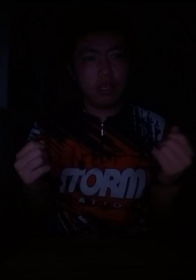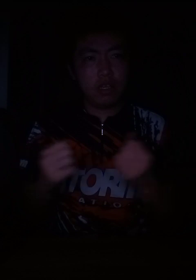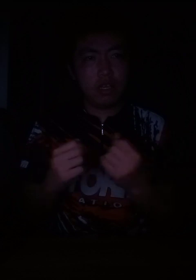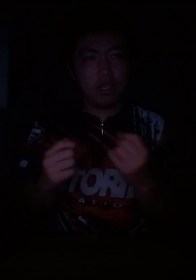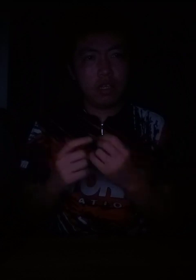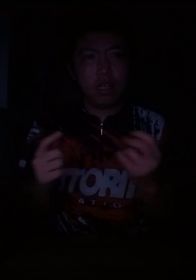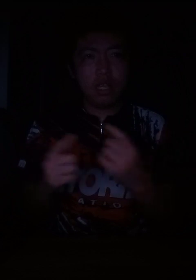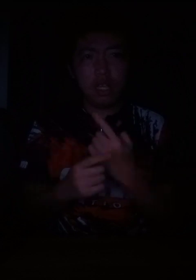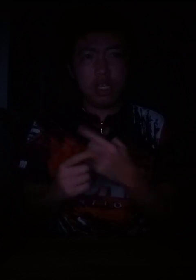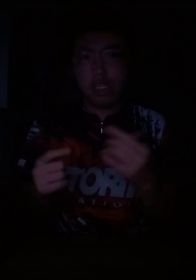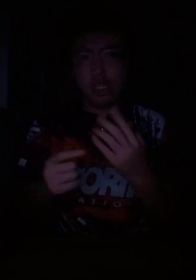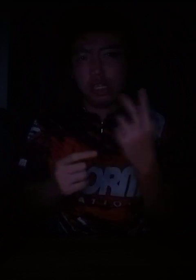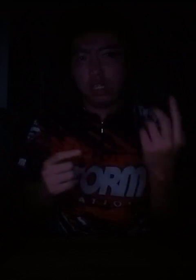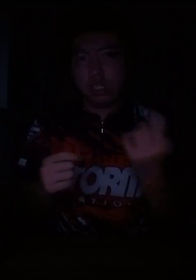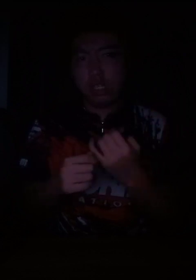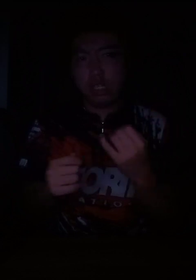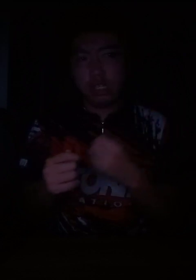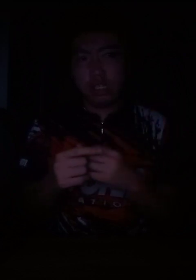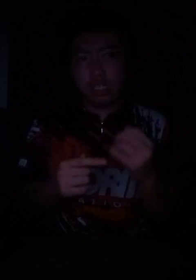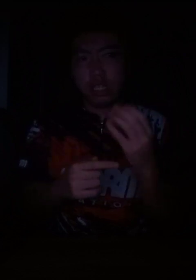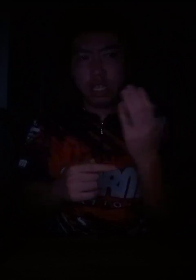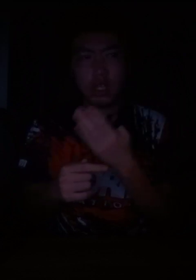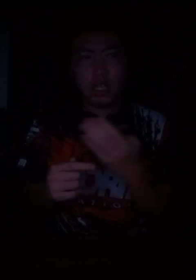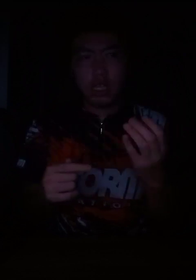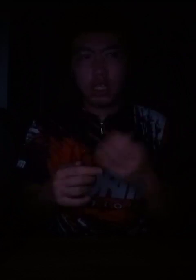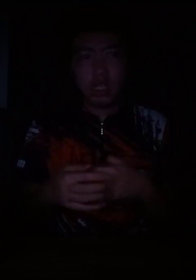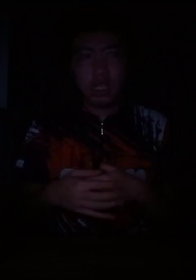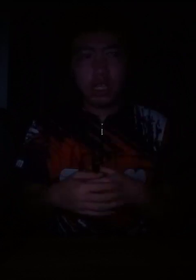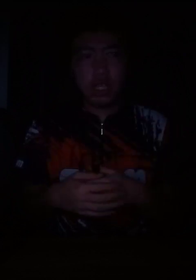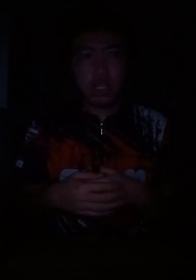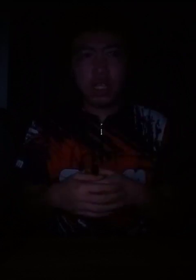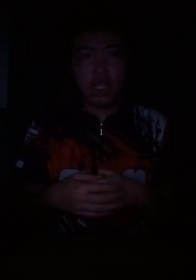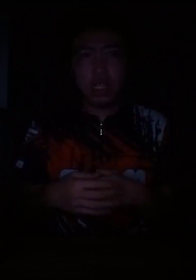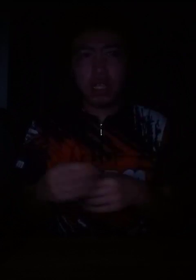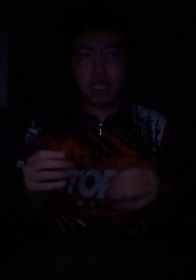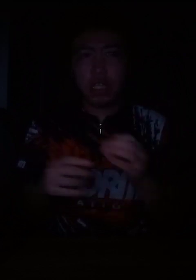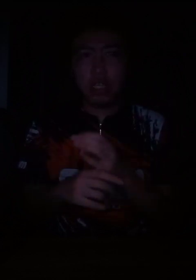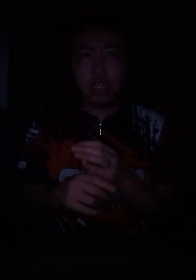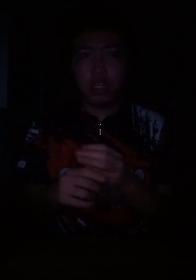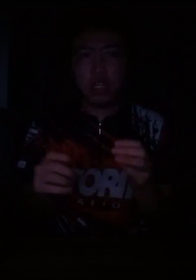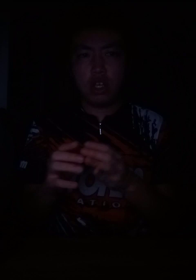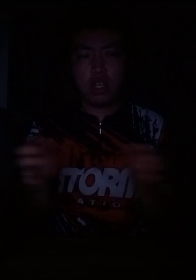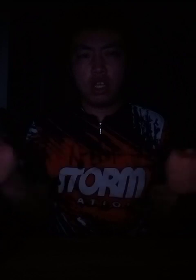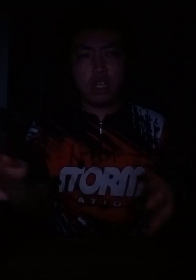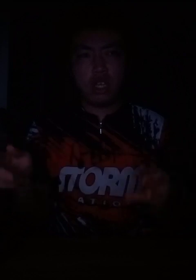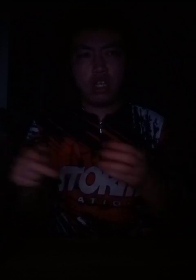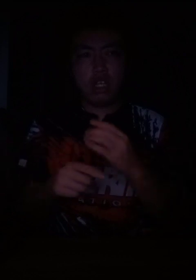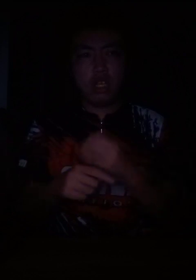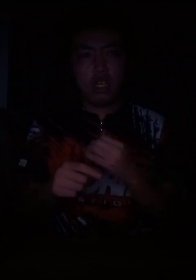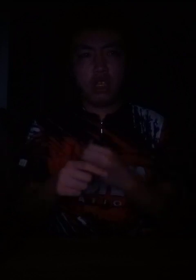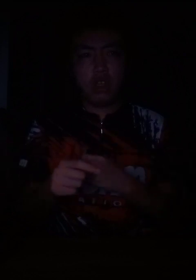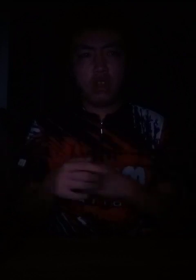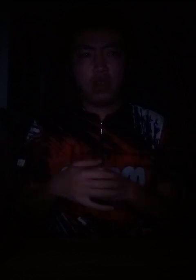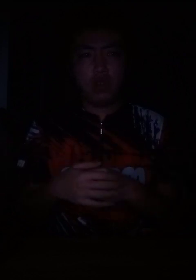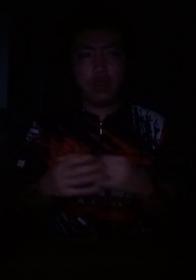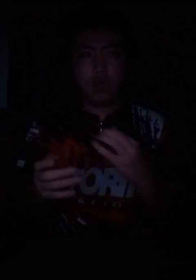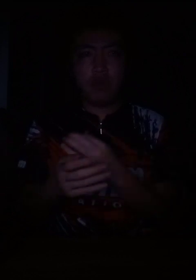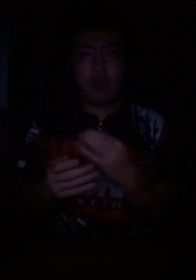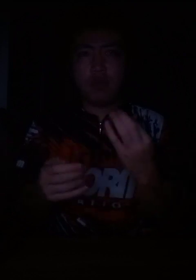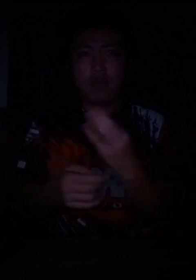오늘 하루 종일 여론을 뜨겁게 달구었습니다. 물론 아직은 양쪽의 주장이 첨예하게 다르고 또 어떻게 보면 단순한